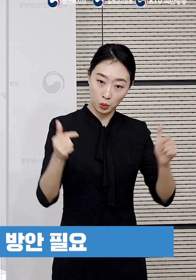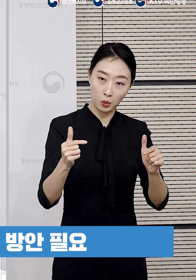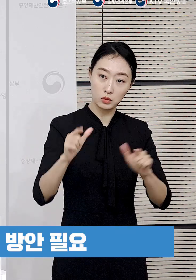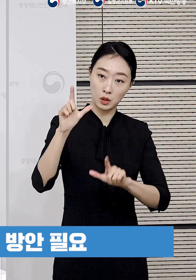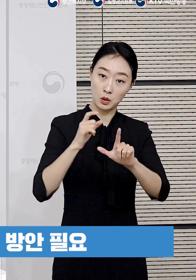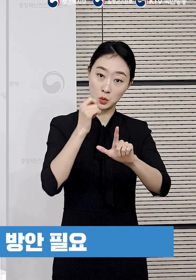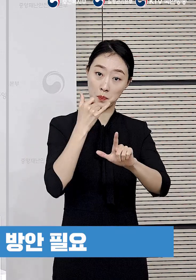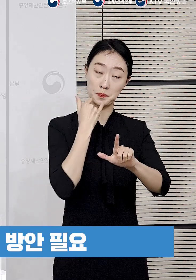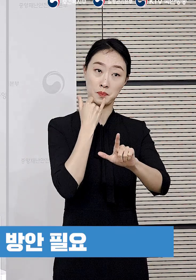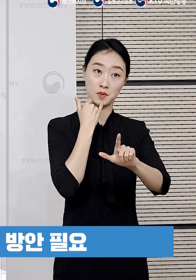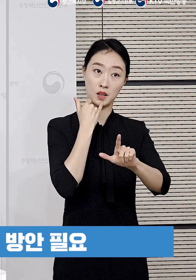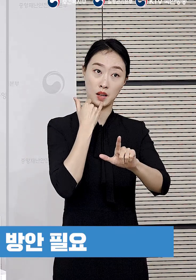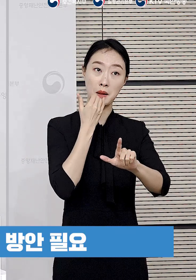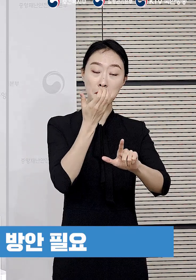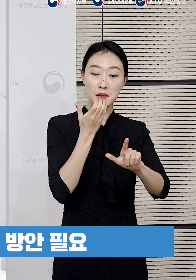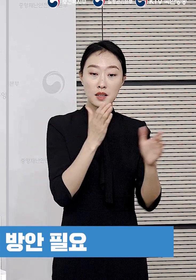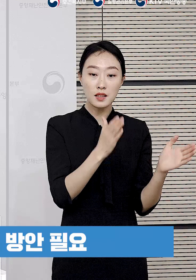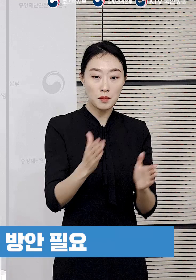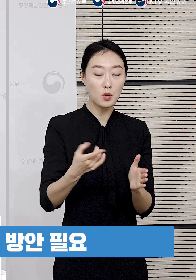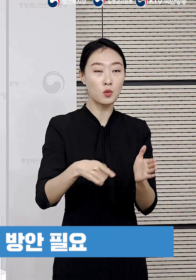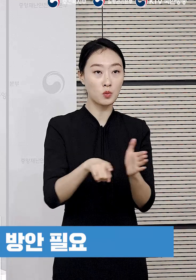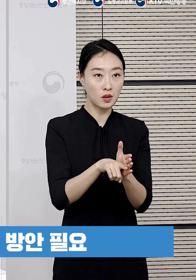나아졌을 때 이후에 대비해서